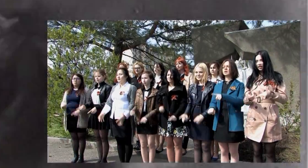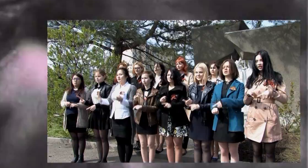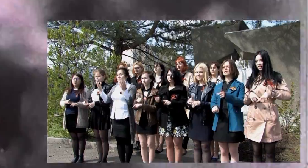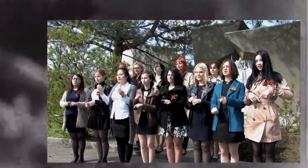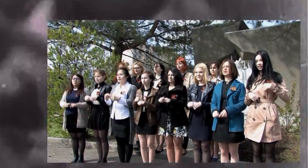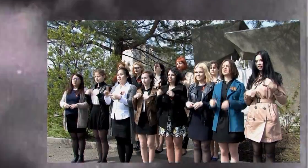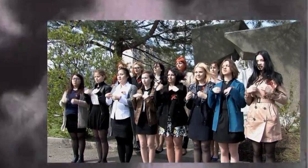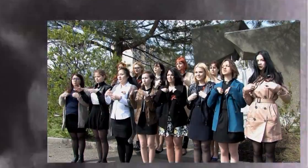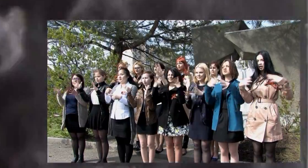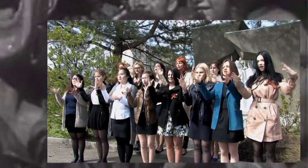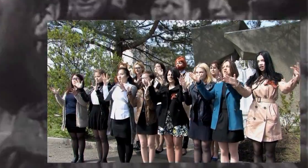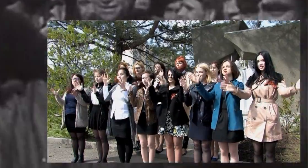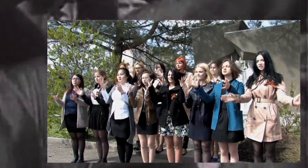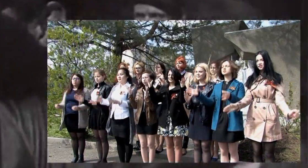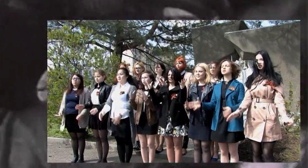пропах, это